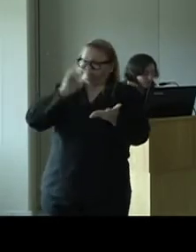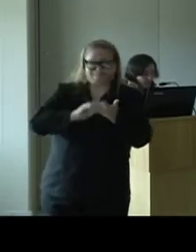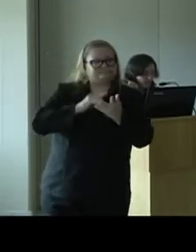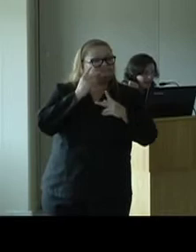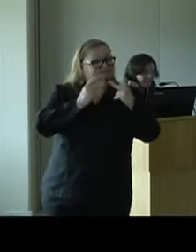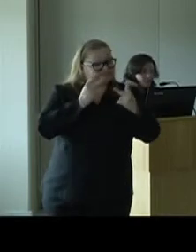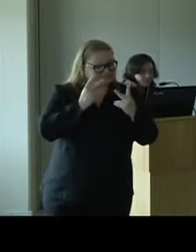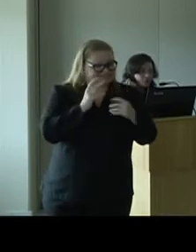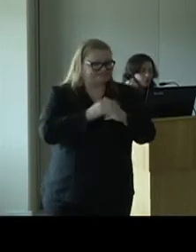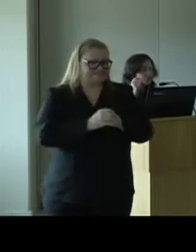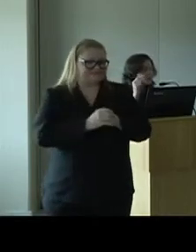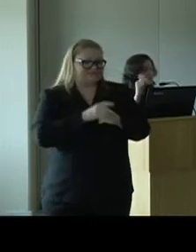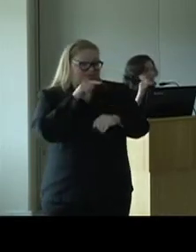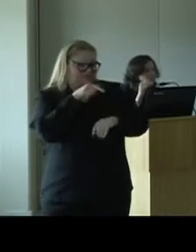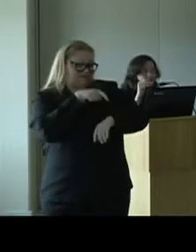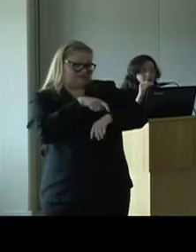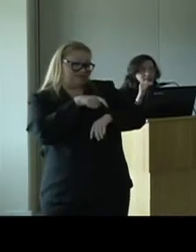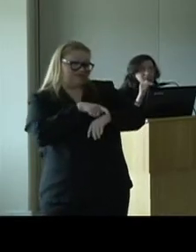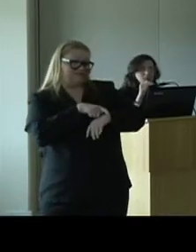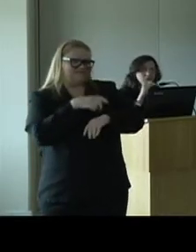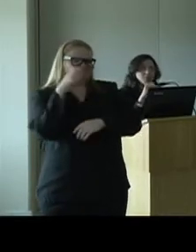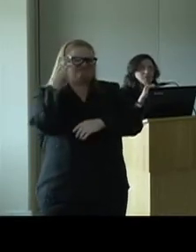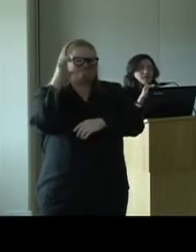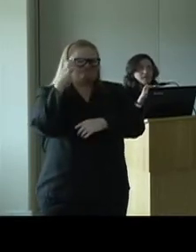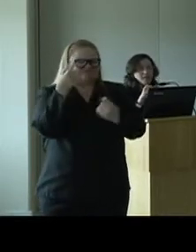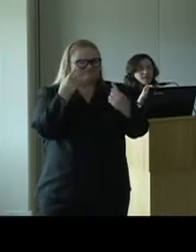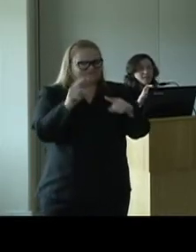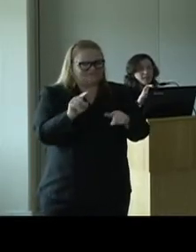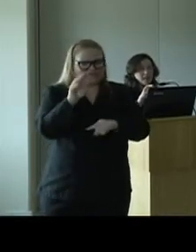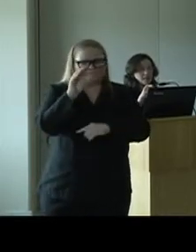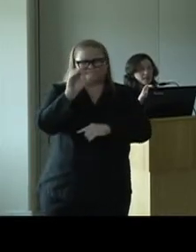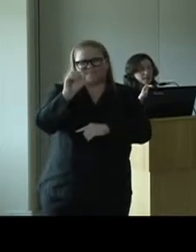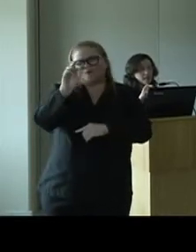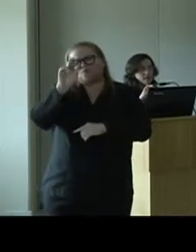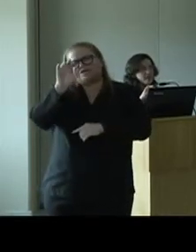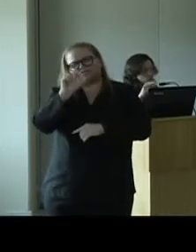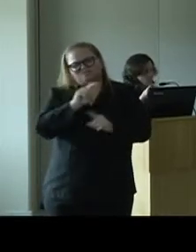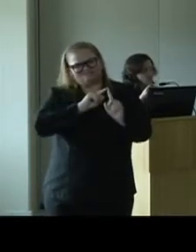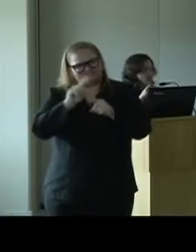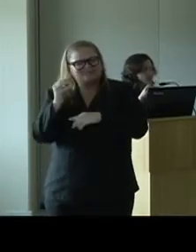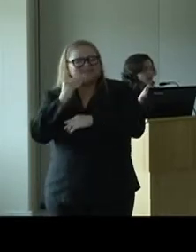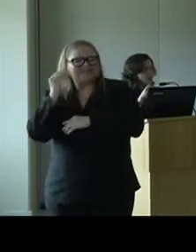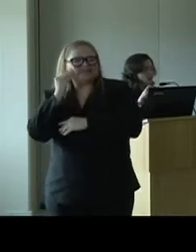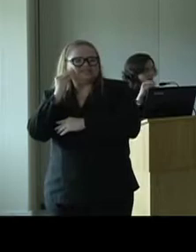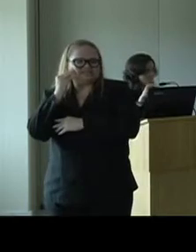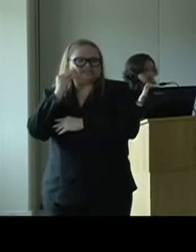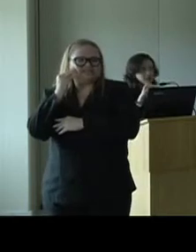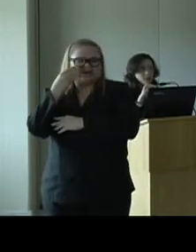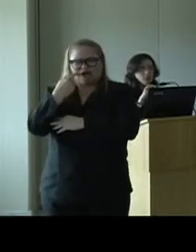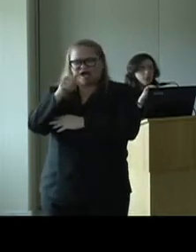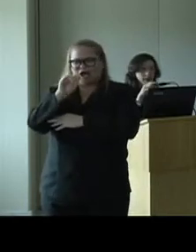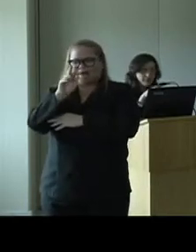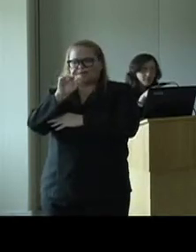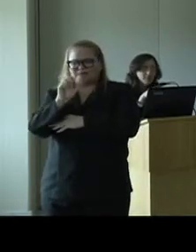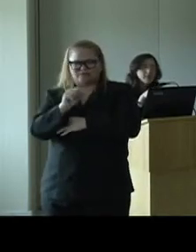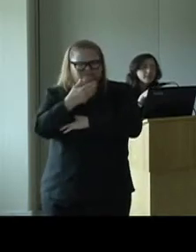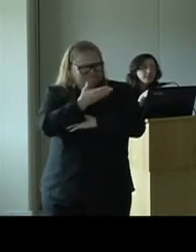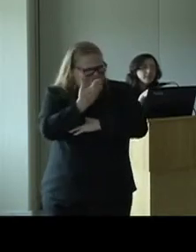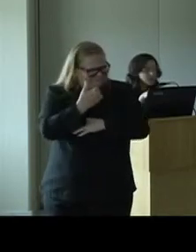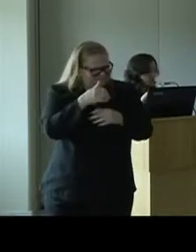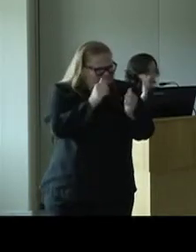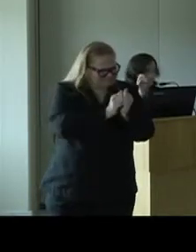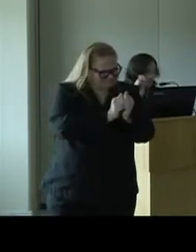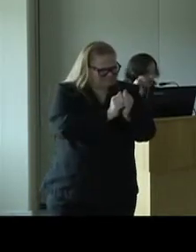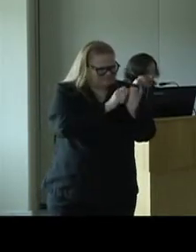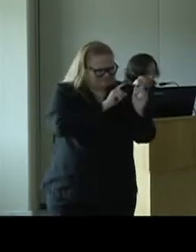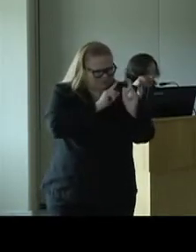visitarnos. Pues en esa ocasión se presenta una emergencia y Mauricio tenía que ir a casa de Gabriel. Y le dijo, acompáñanos, vamos rapidito a ver a este paciente